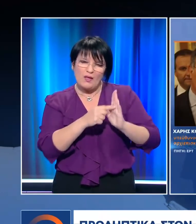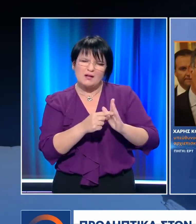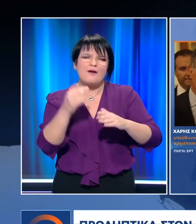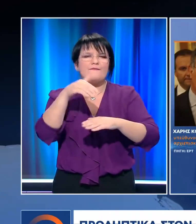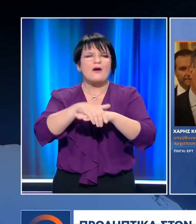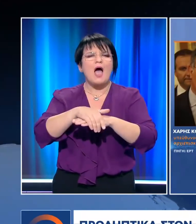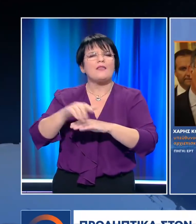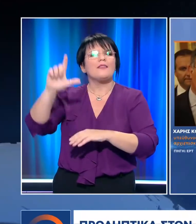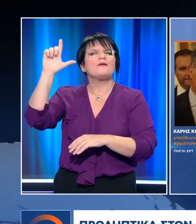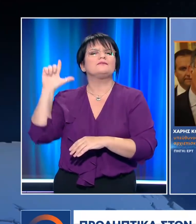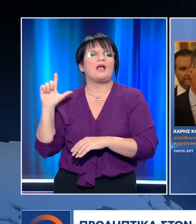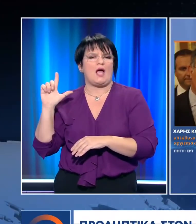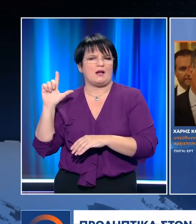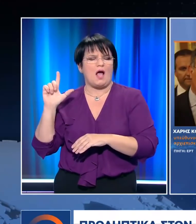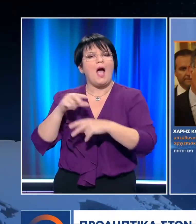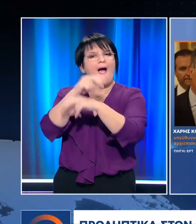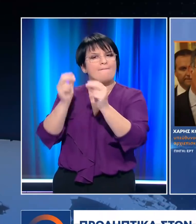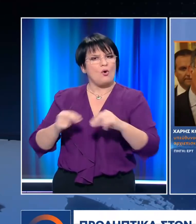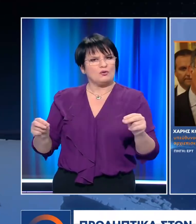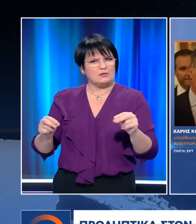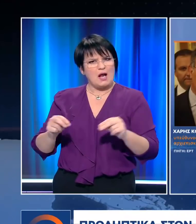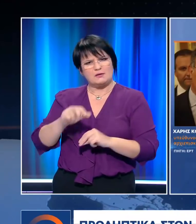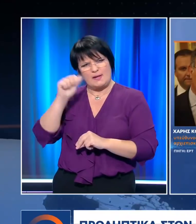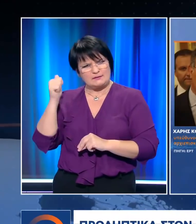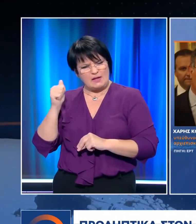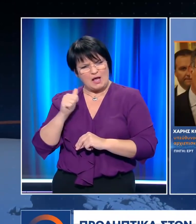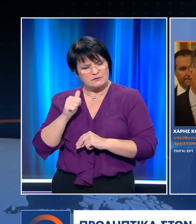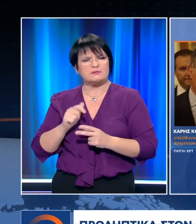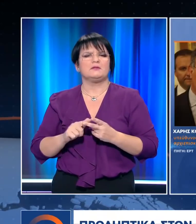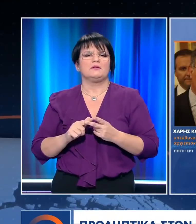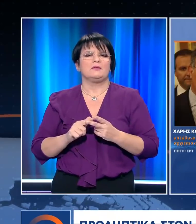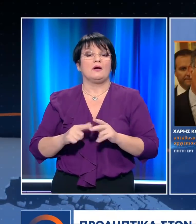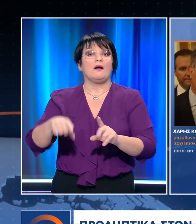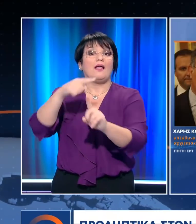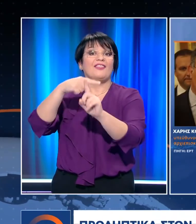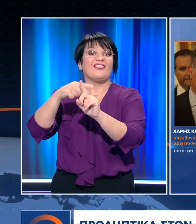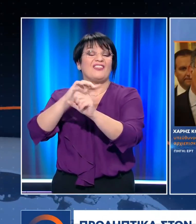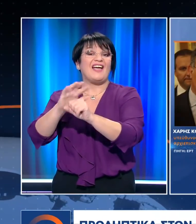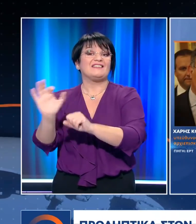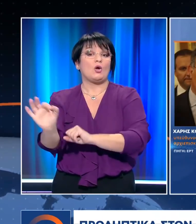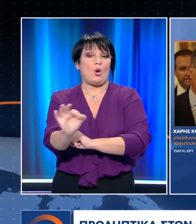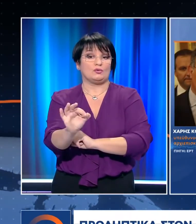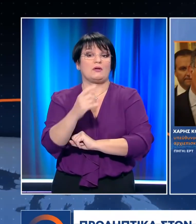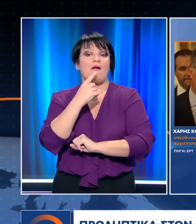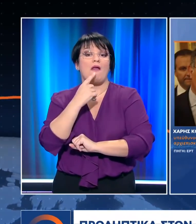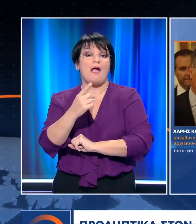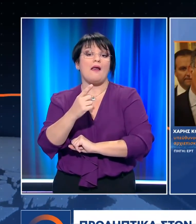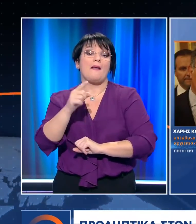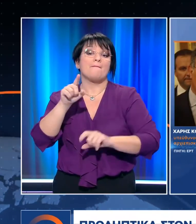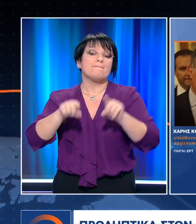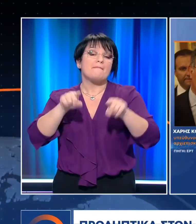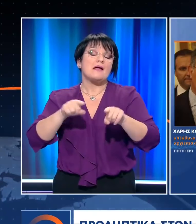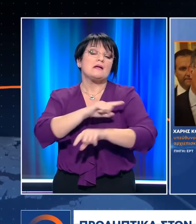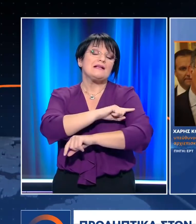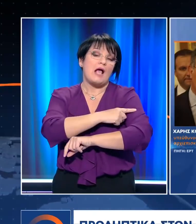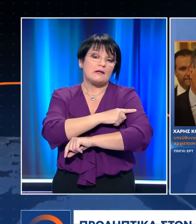της Δευτέρας. Πήρε τα αποτελέσματα χθες. Βγήκε θετικός σύμφωνα με την άποψη των